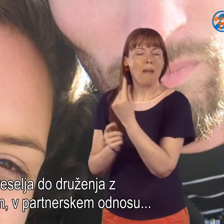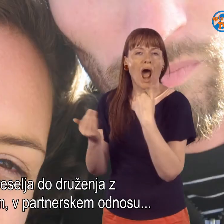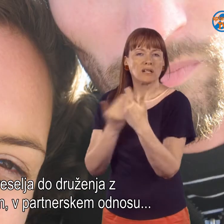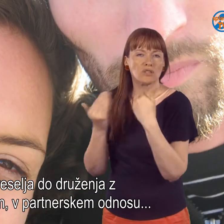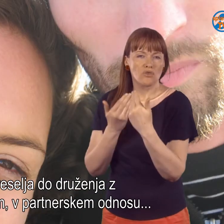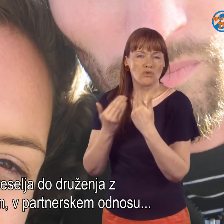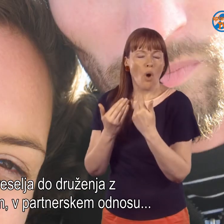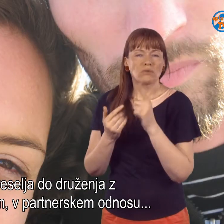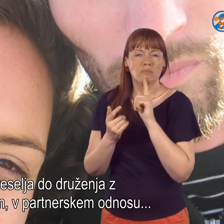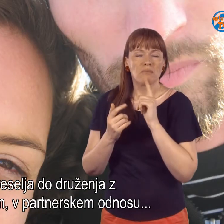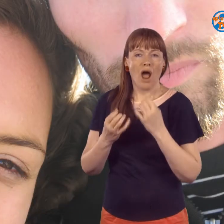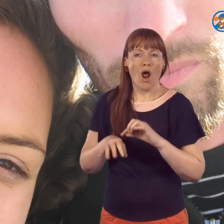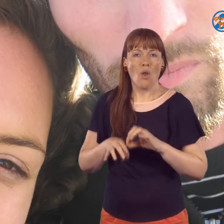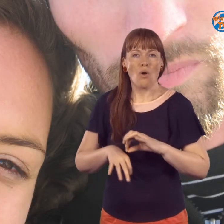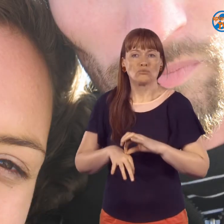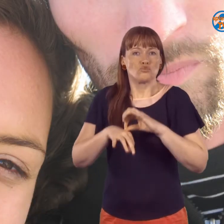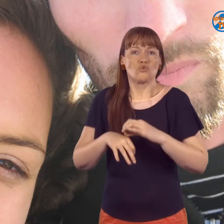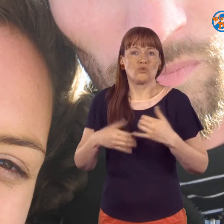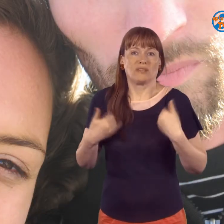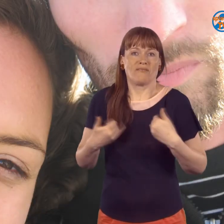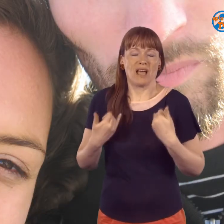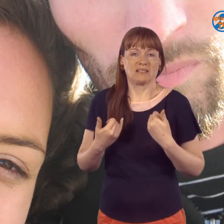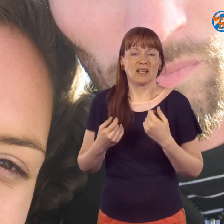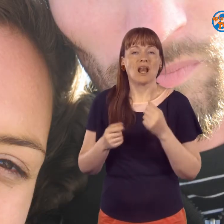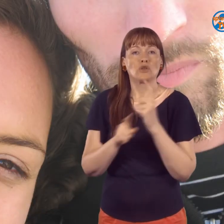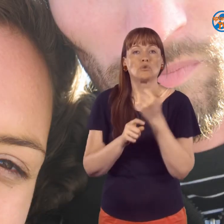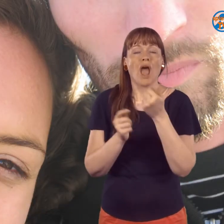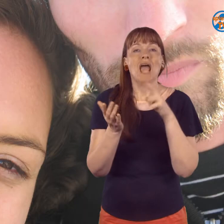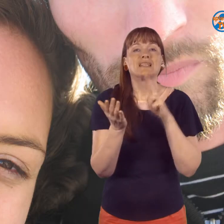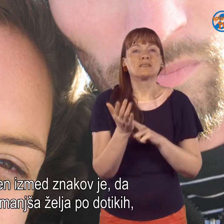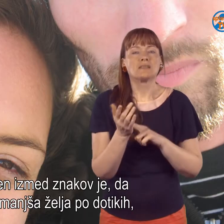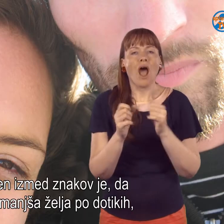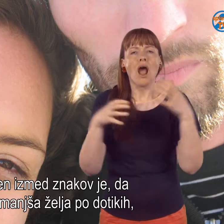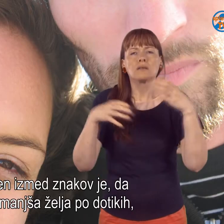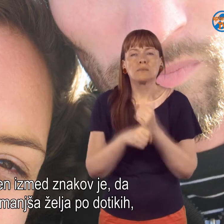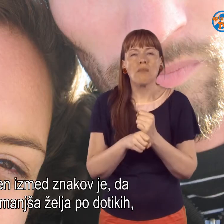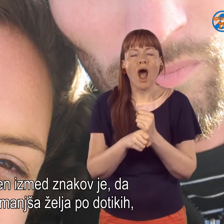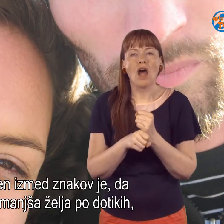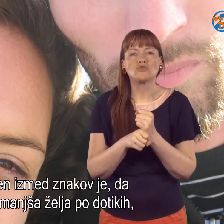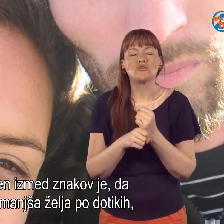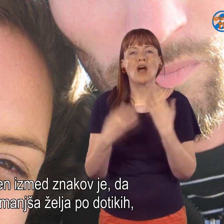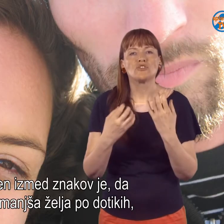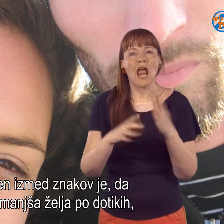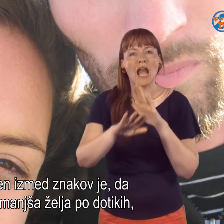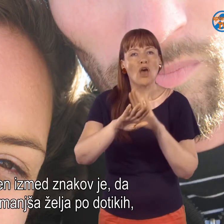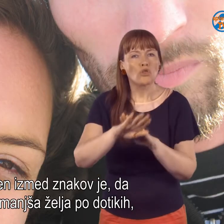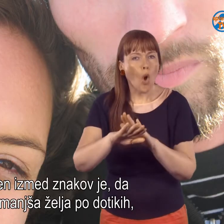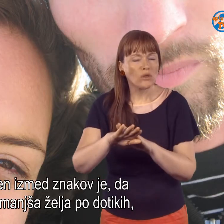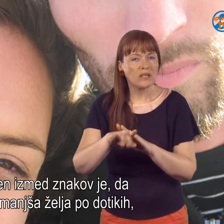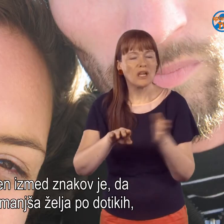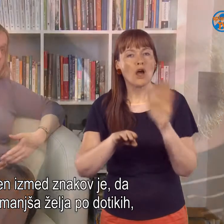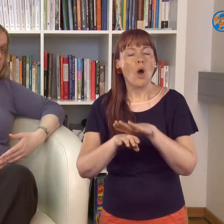v partnerskem odnosu. Potem en tak znak je tudi, da se zmanjša želja